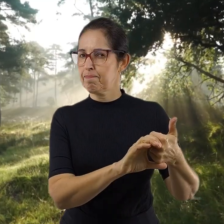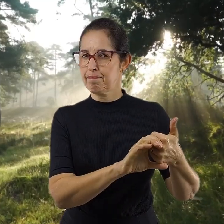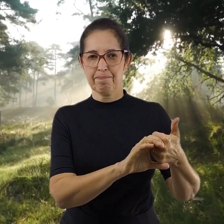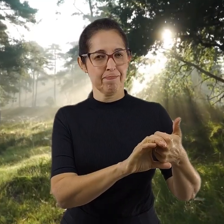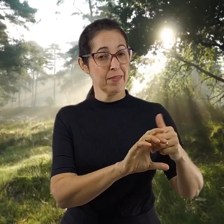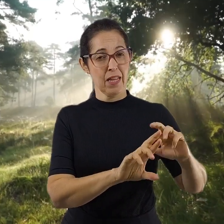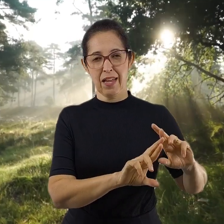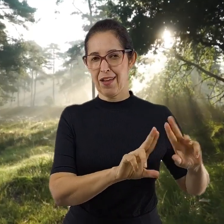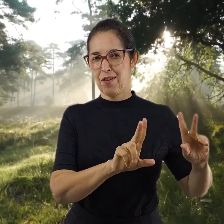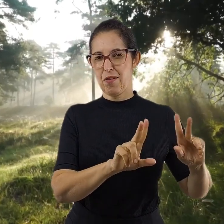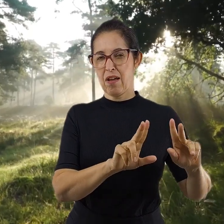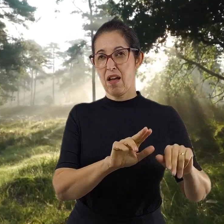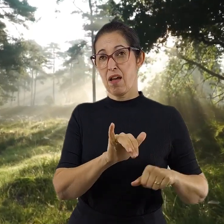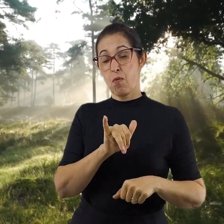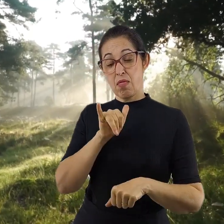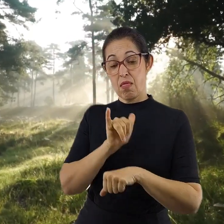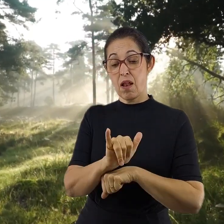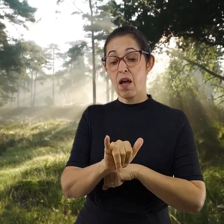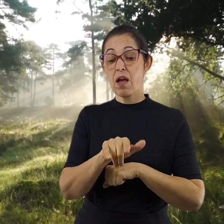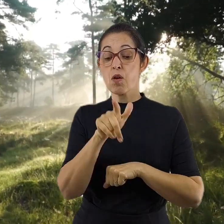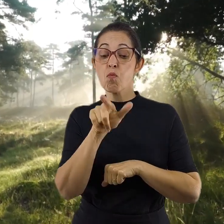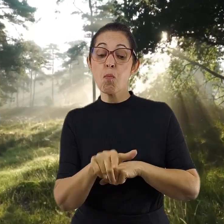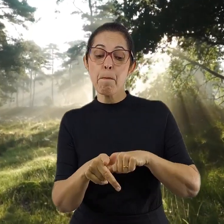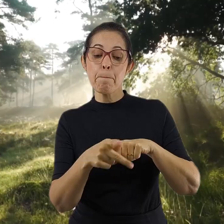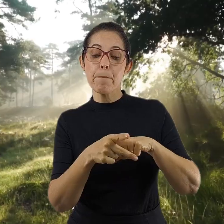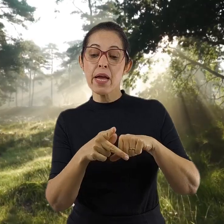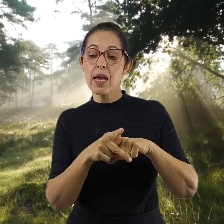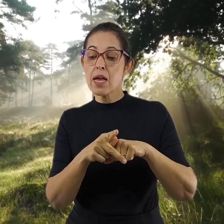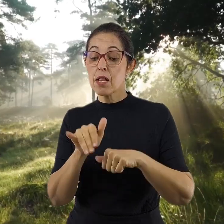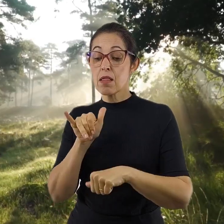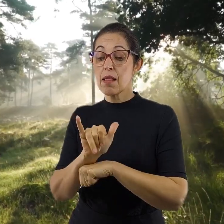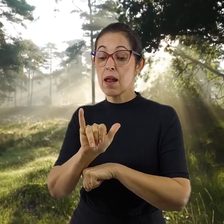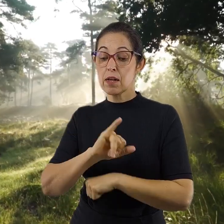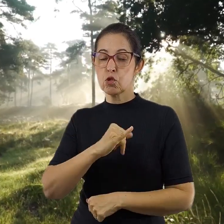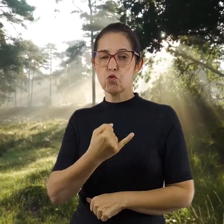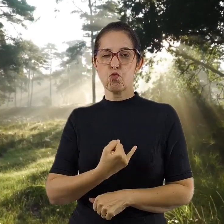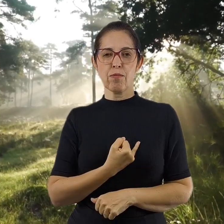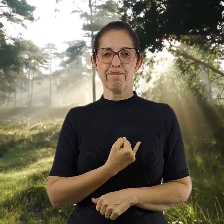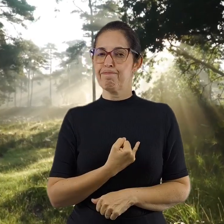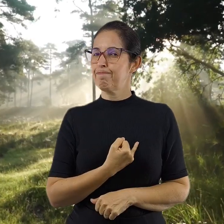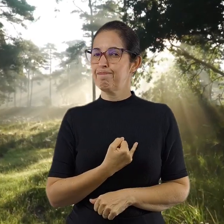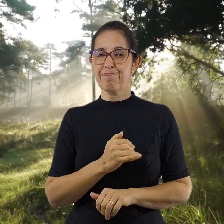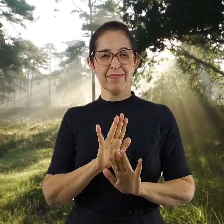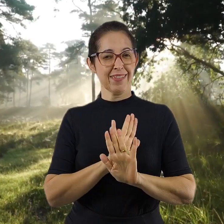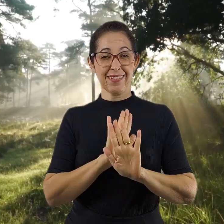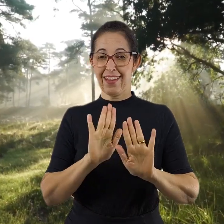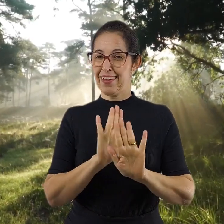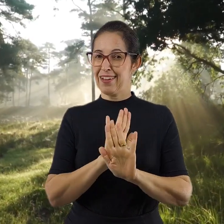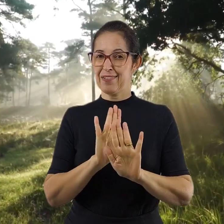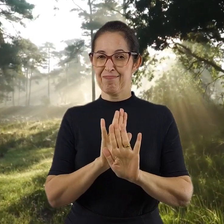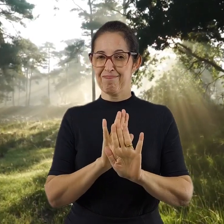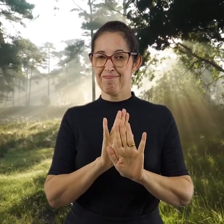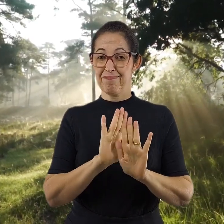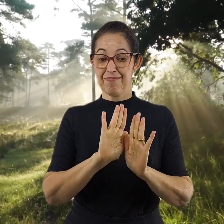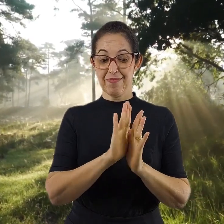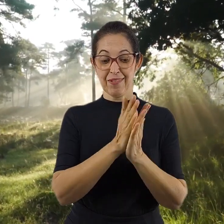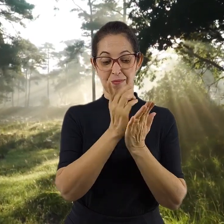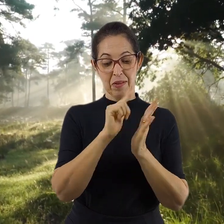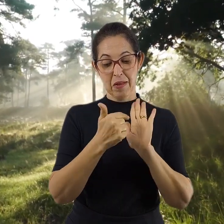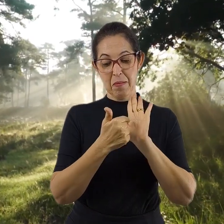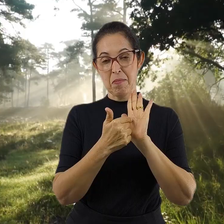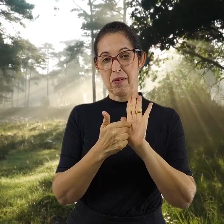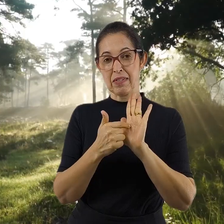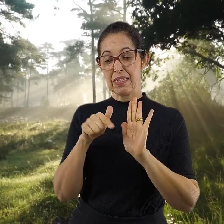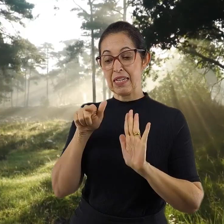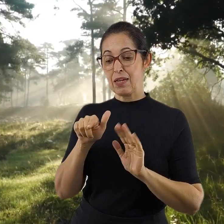Ele não falou assim, traí Pedro, traí João. Não, sabe o que a Bíblia diz? Pequei